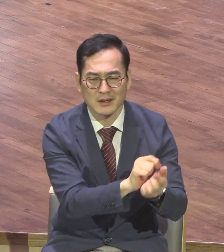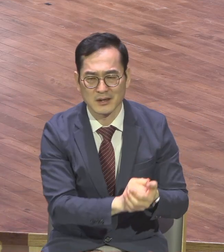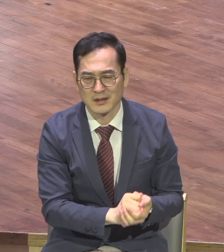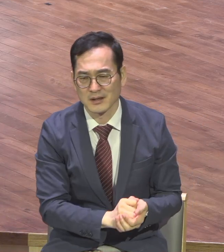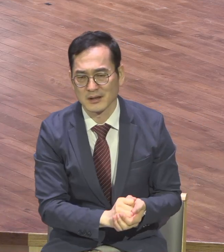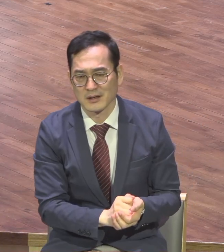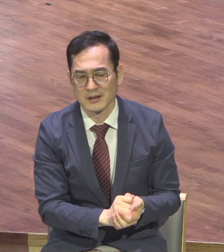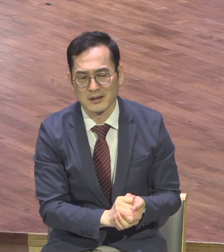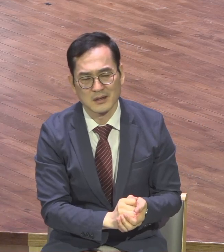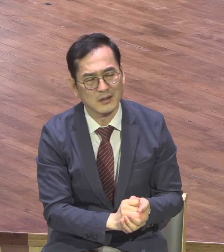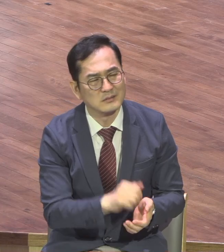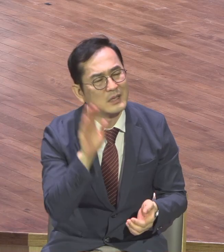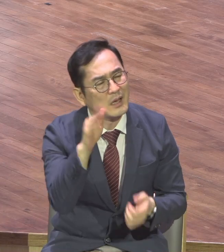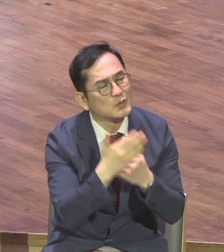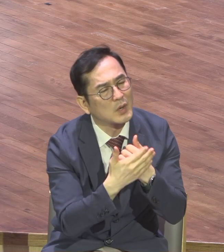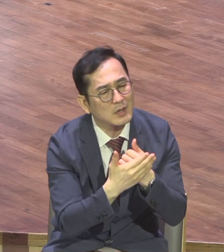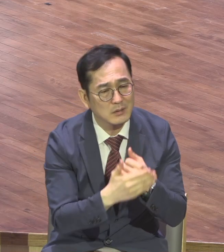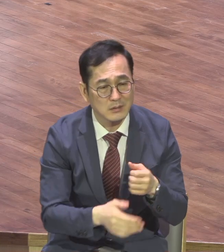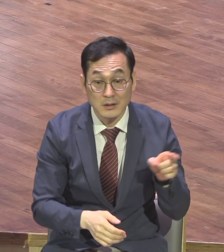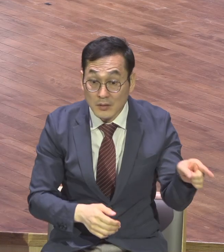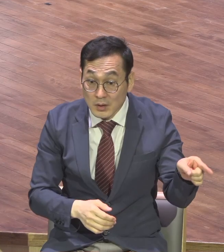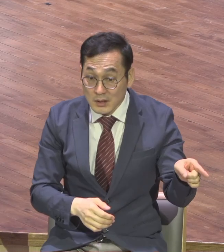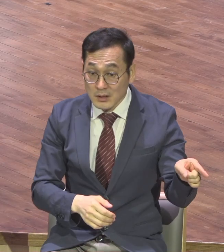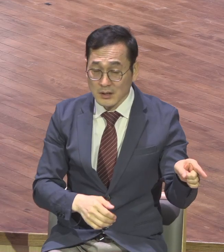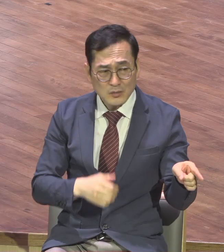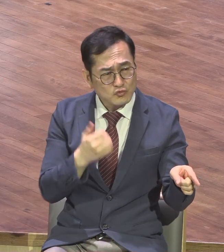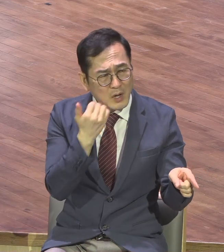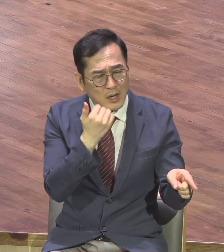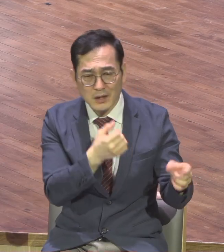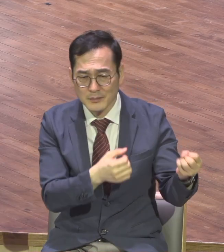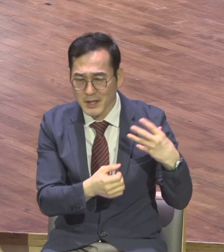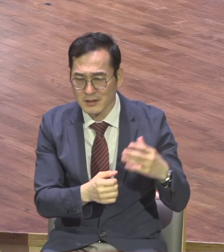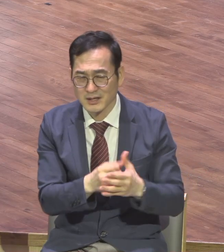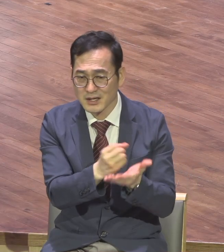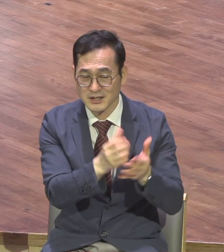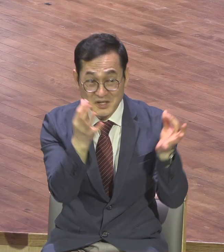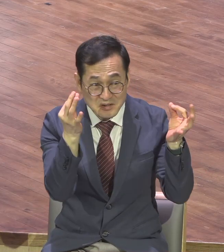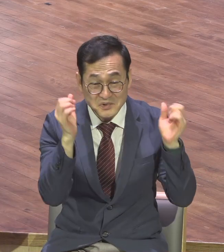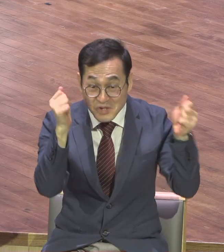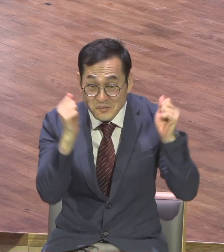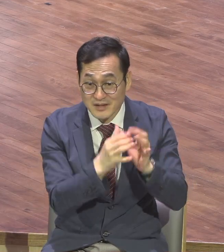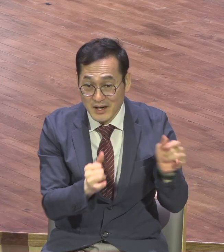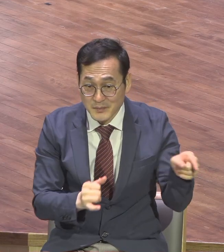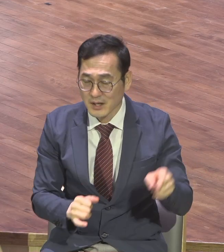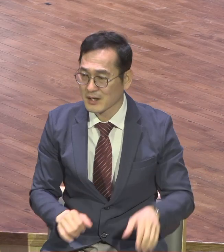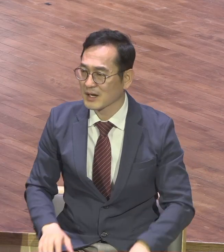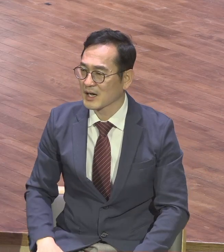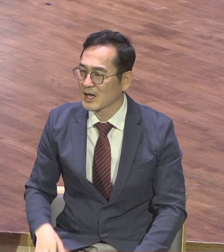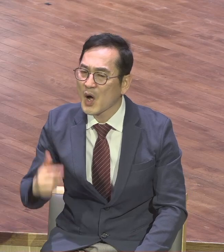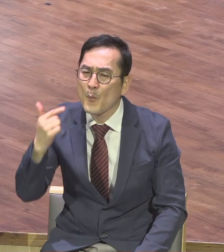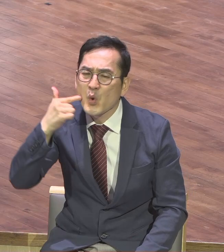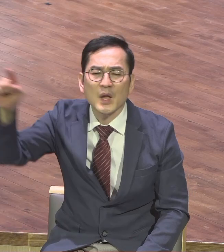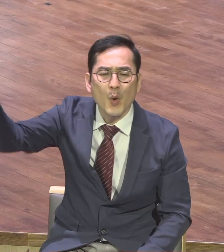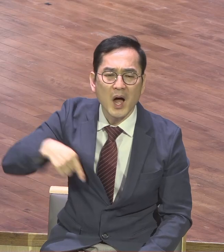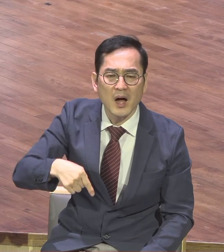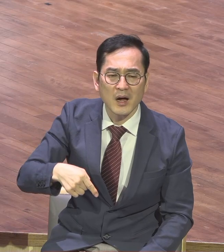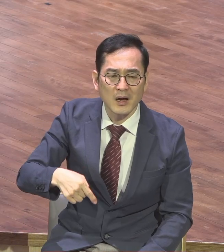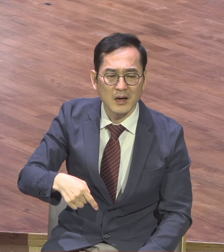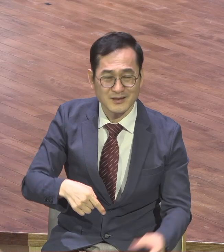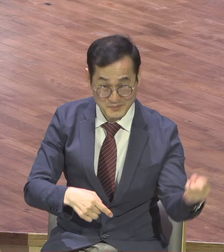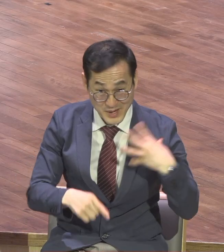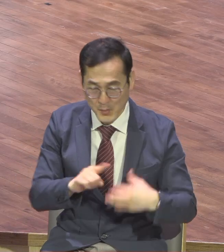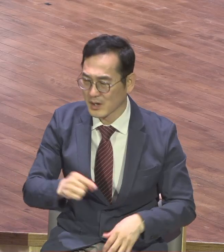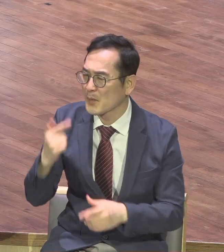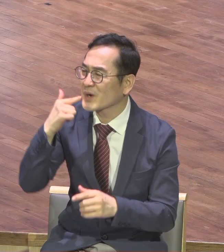하잖아요. 심지어 목사도 온다고. 왜 오냐? 목사가 어디에 개척하면 좋겠냐고.